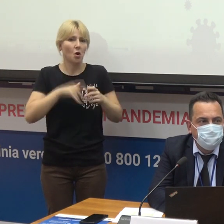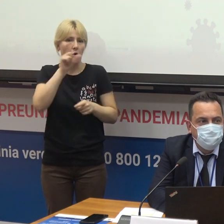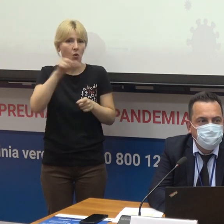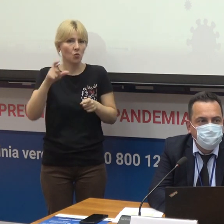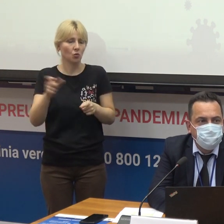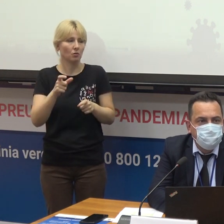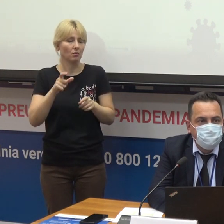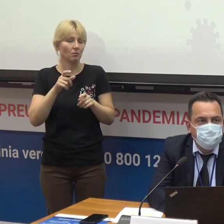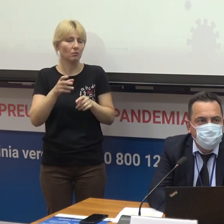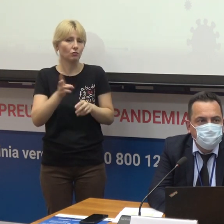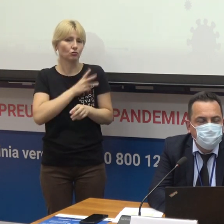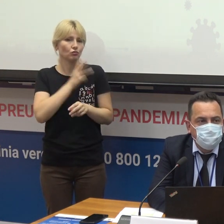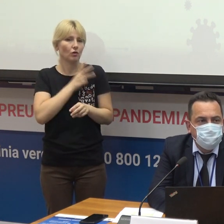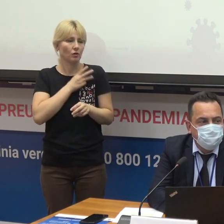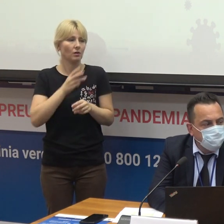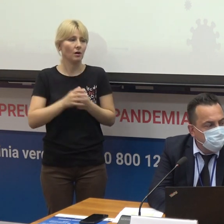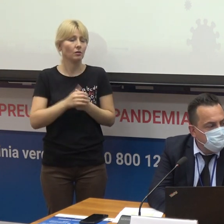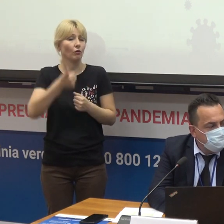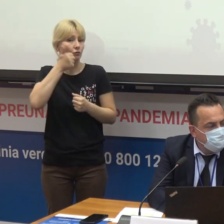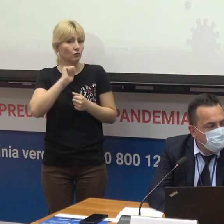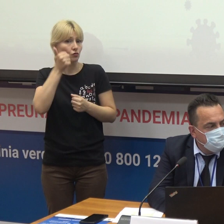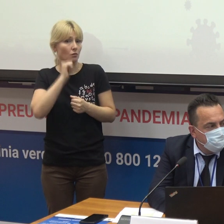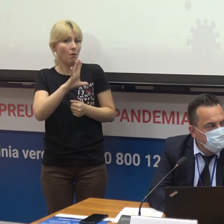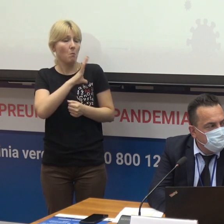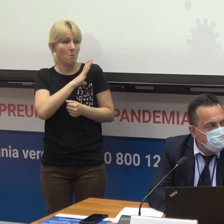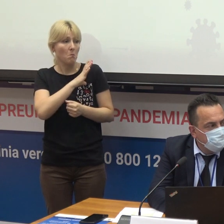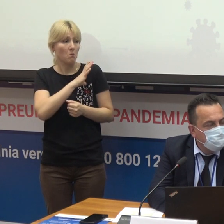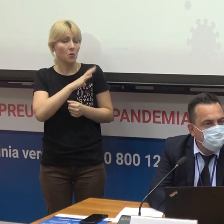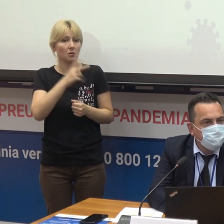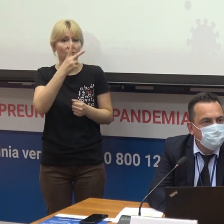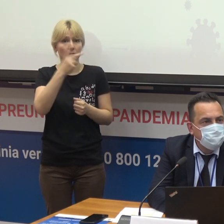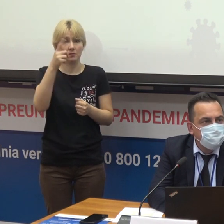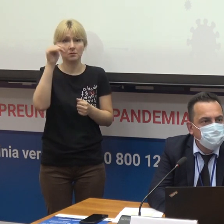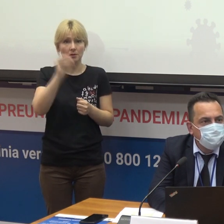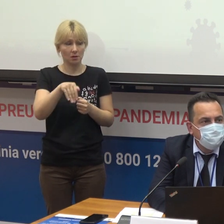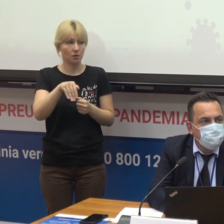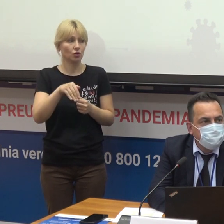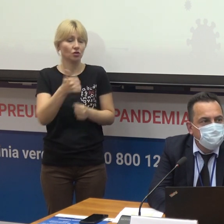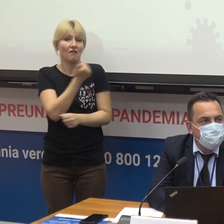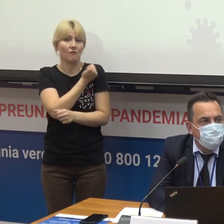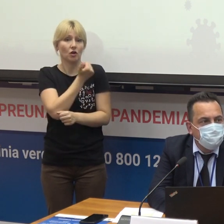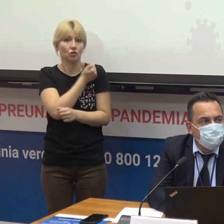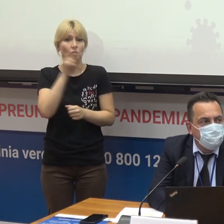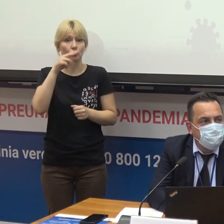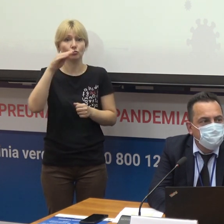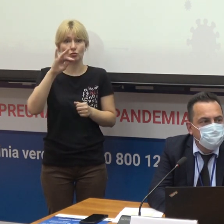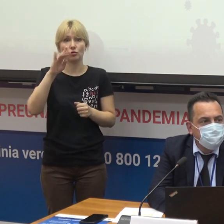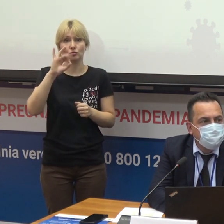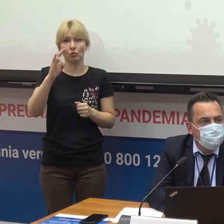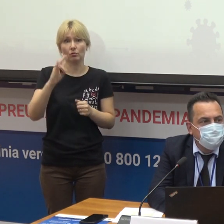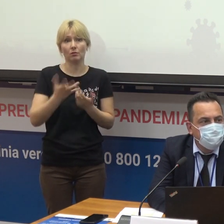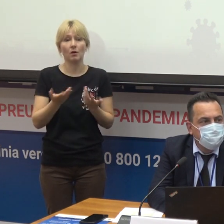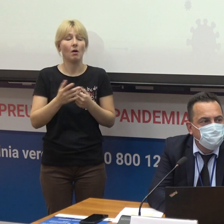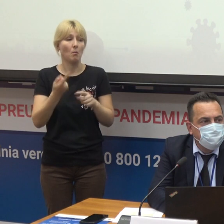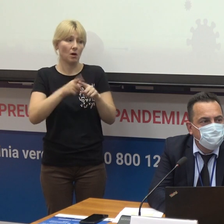spus, pe parcursul zilei de ieri, marți, au fost administrate în jur de 21.000 de vaccinuri. Acest timp ne planificăm să